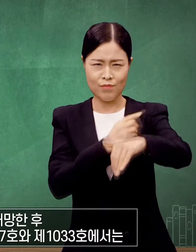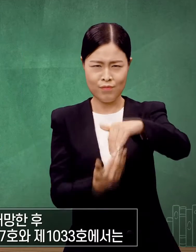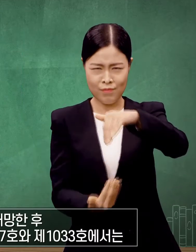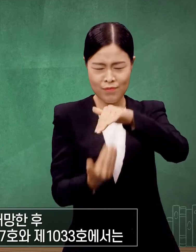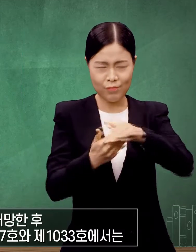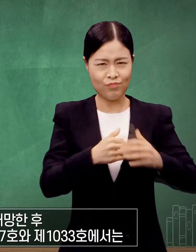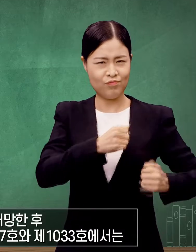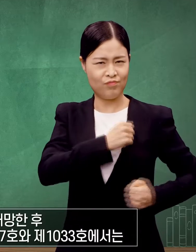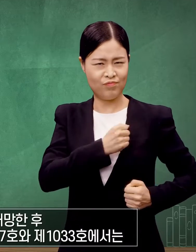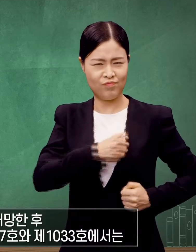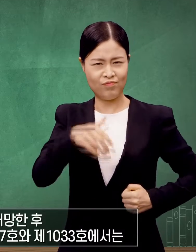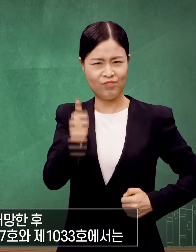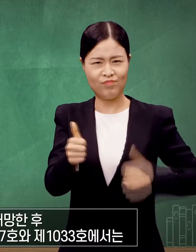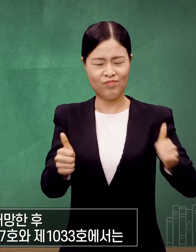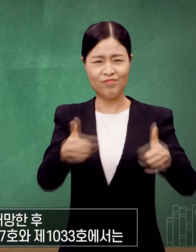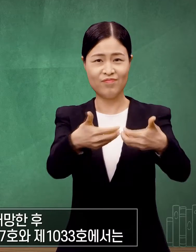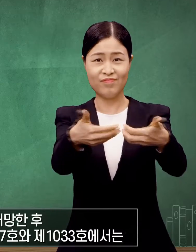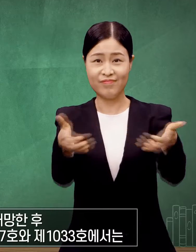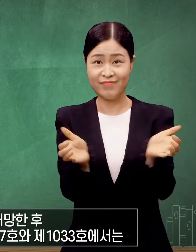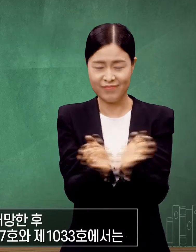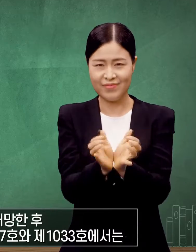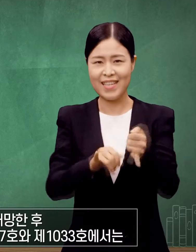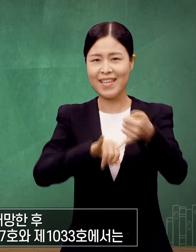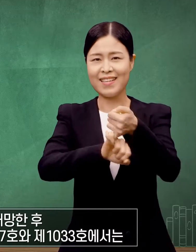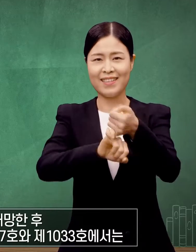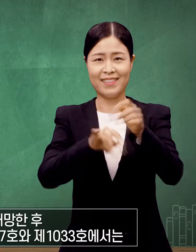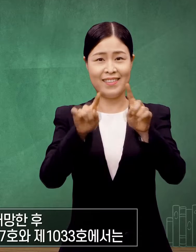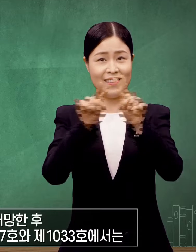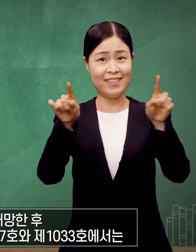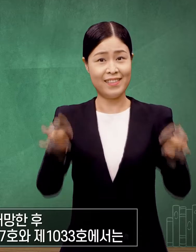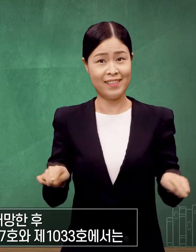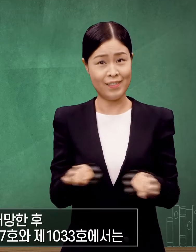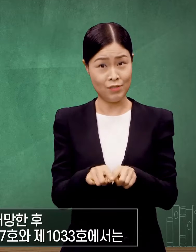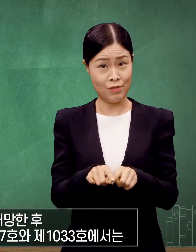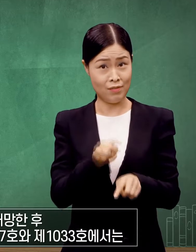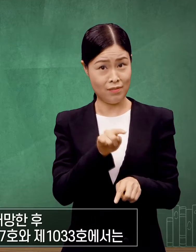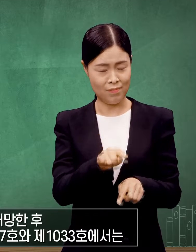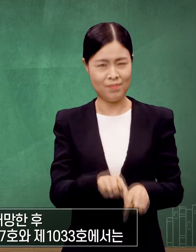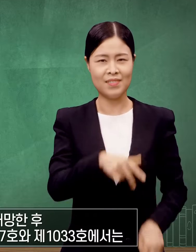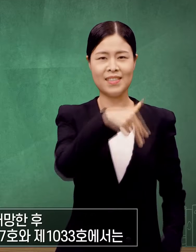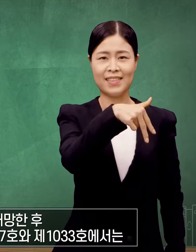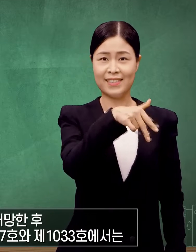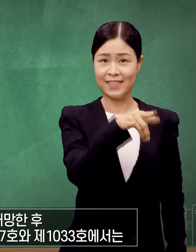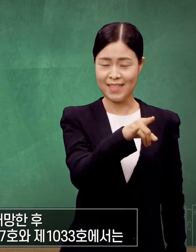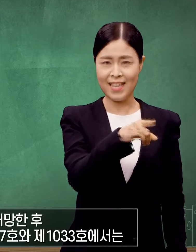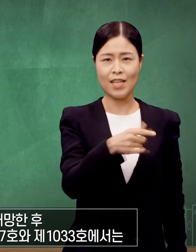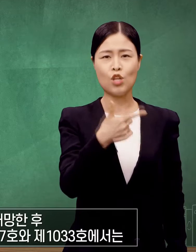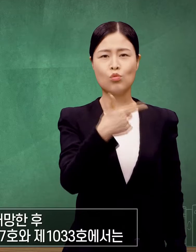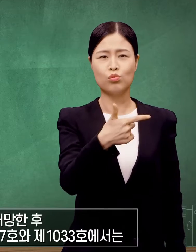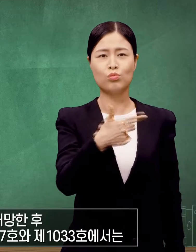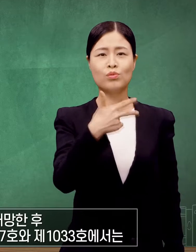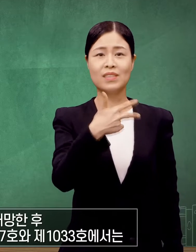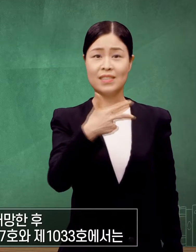연합국 최고사령부 각서 제677호와